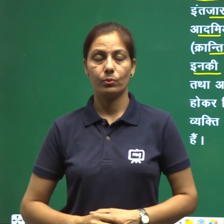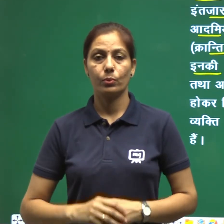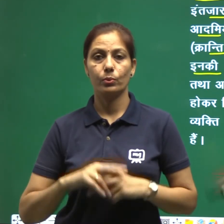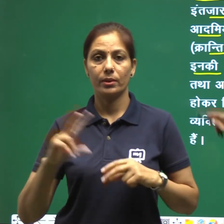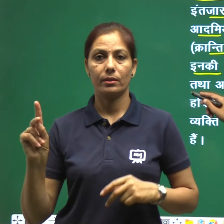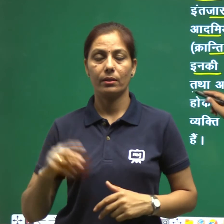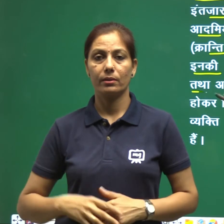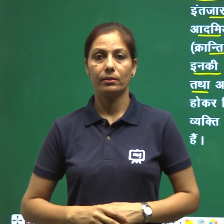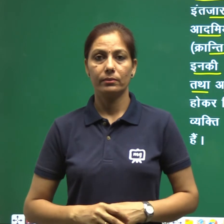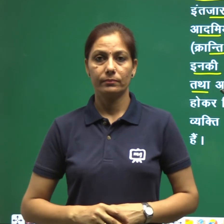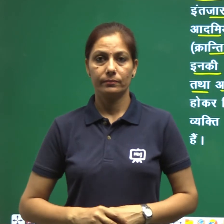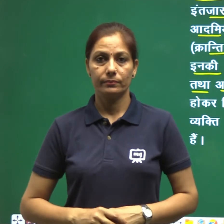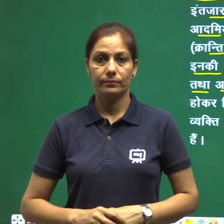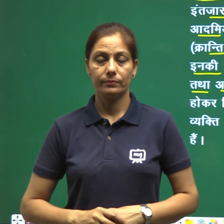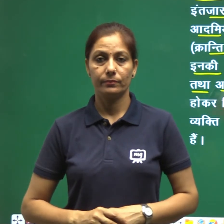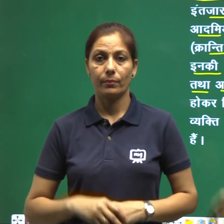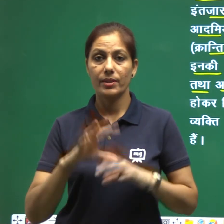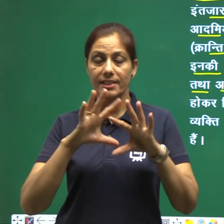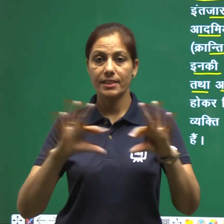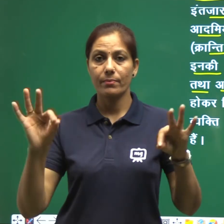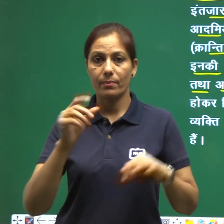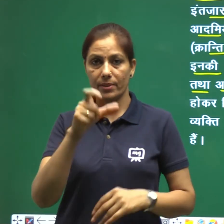तथा आम आदमी